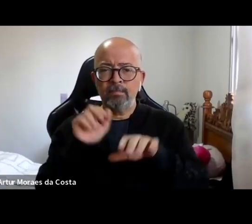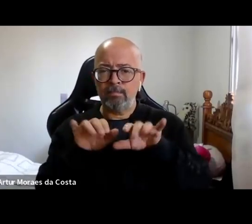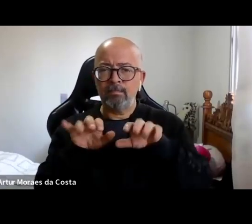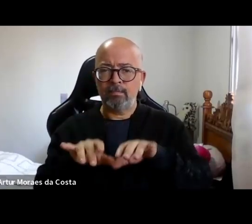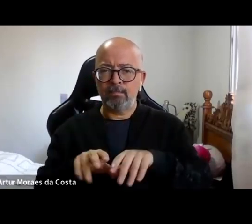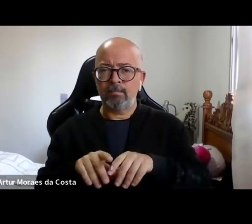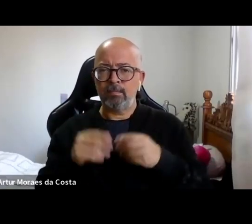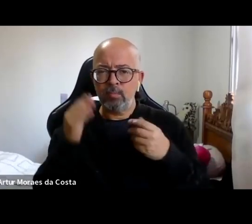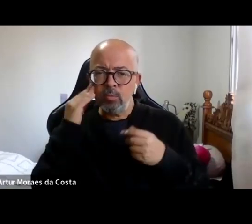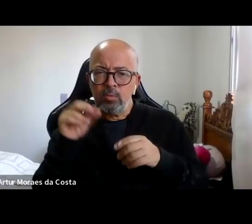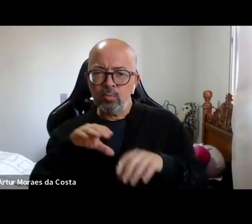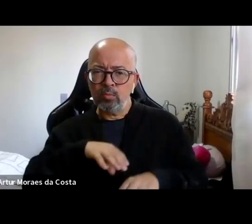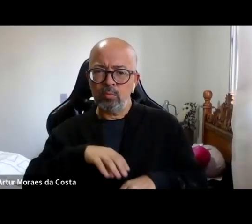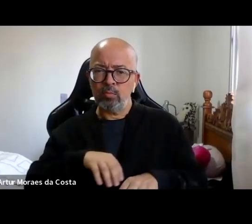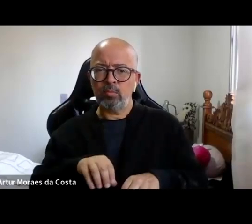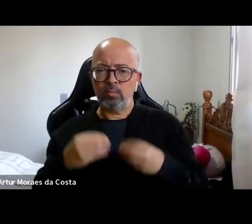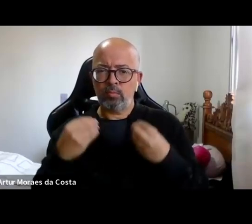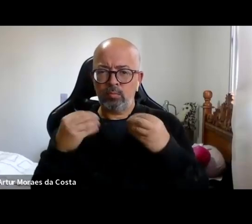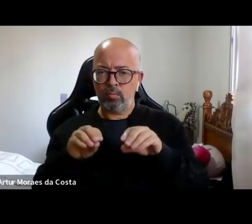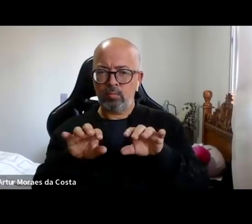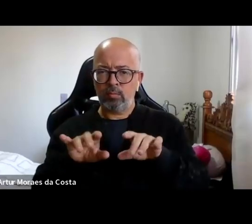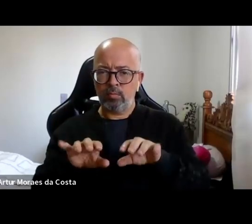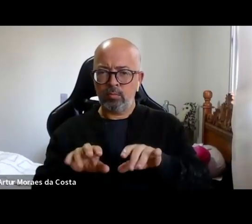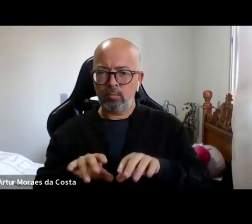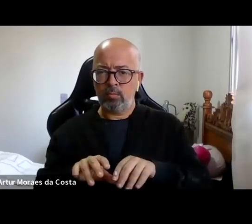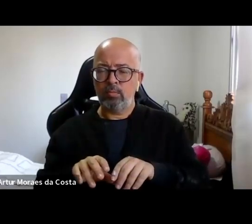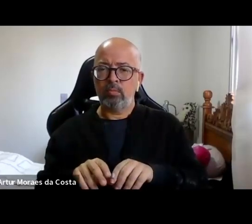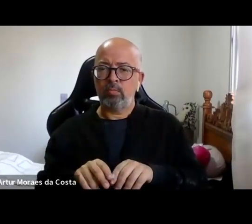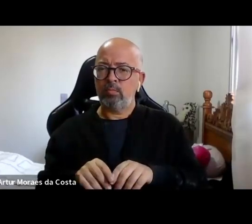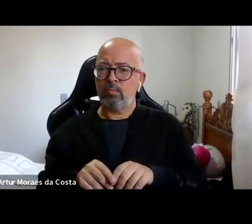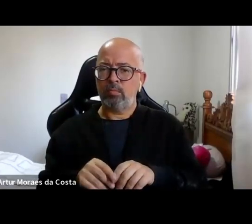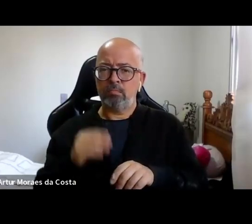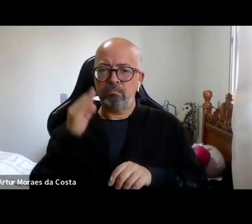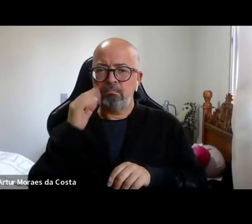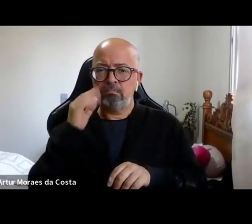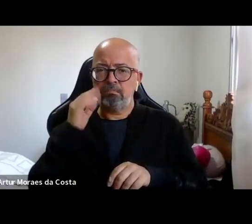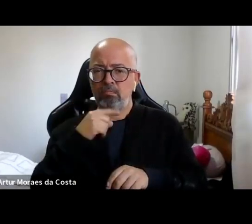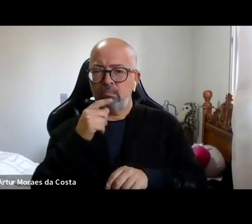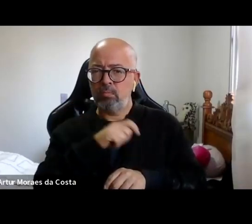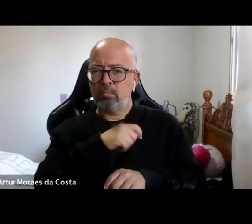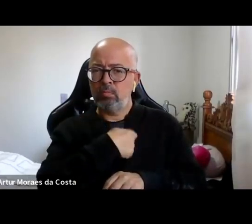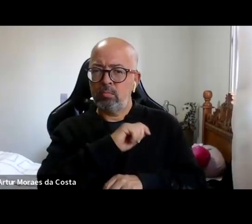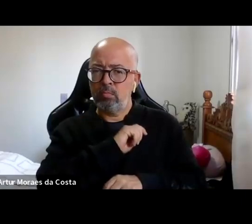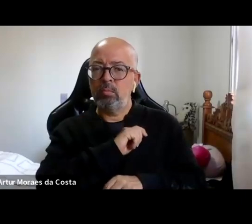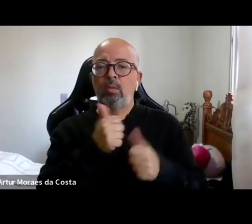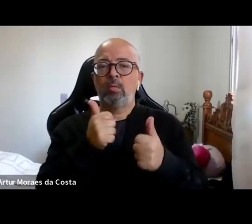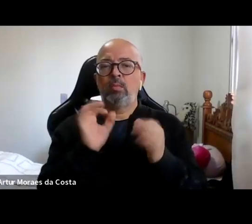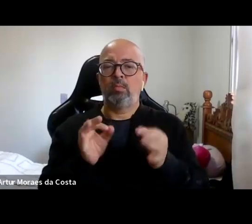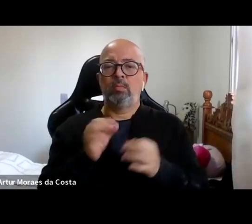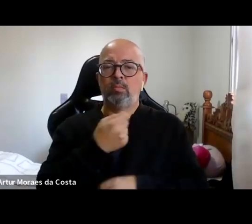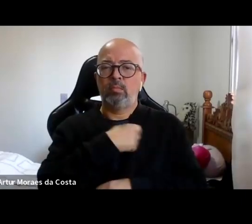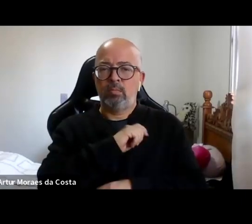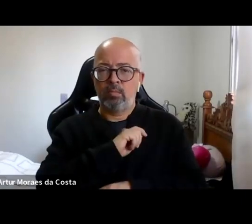en español Permítame voy a Ahora sí ahí me oyes Ahí Ah sí ahí ya estoy